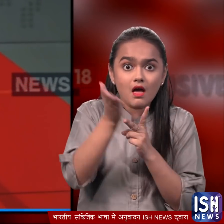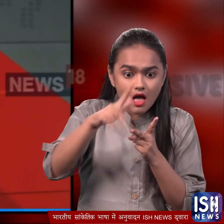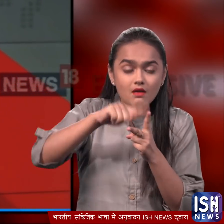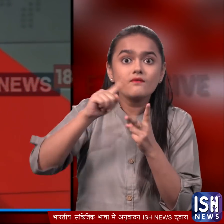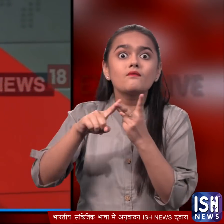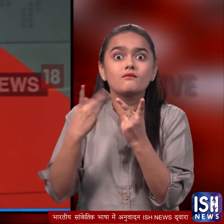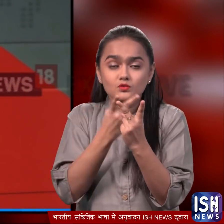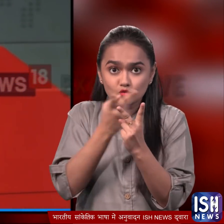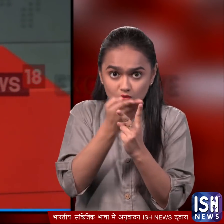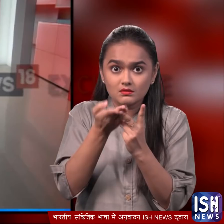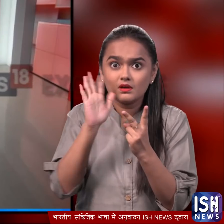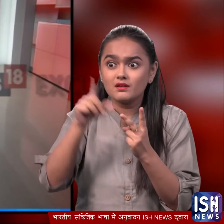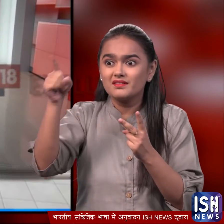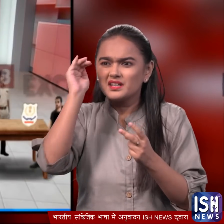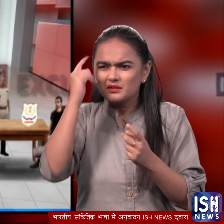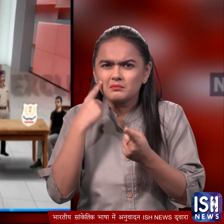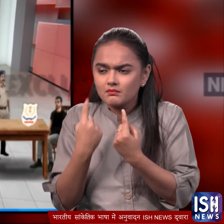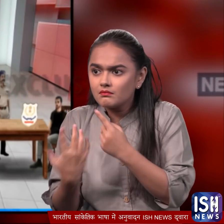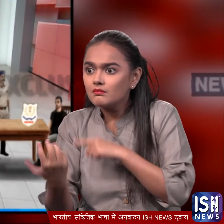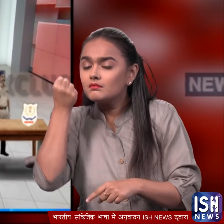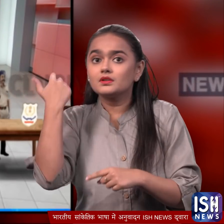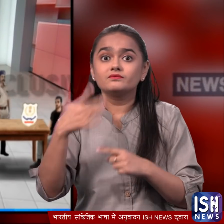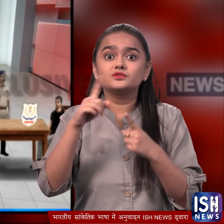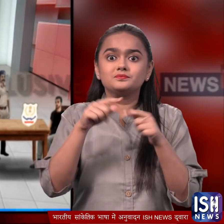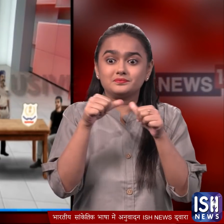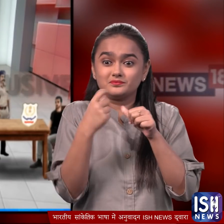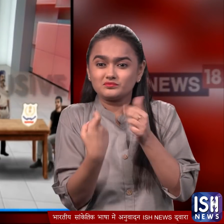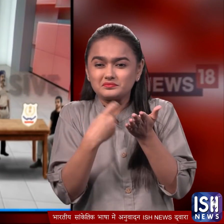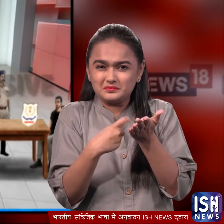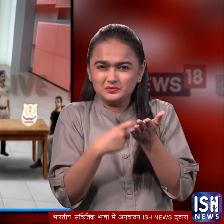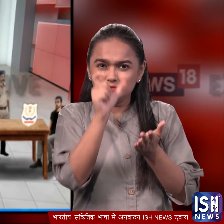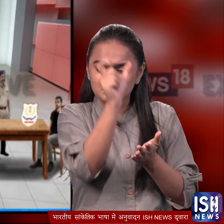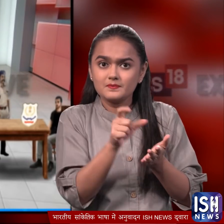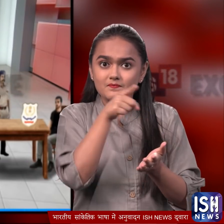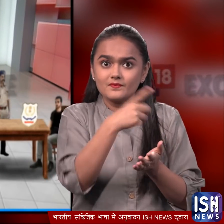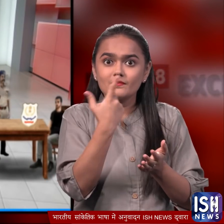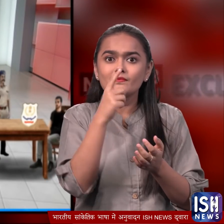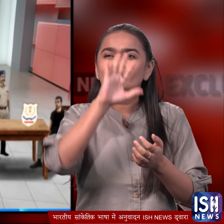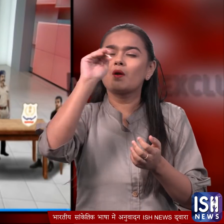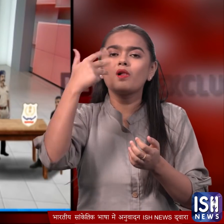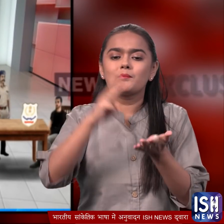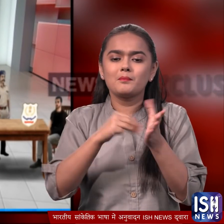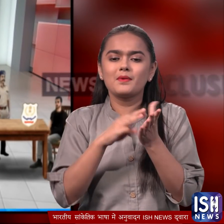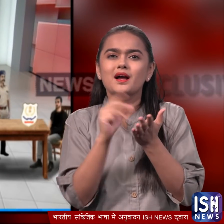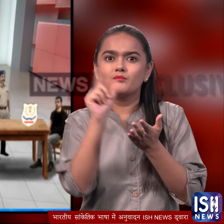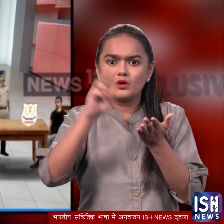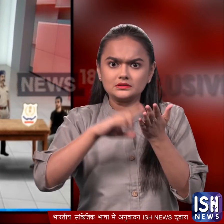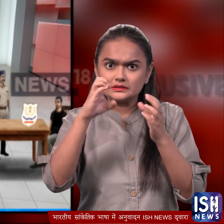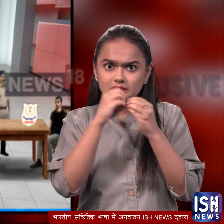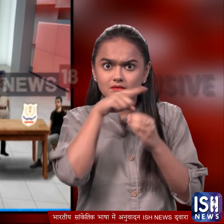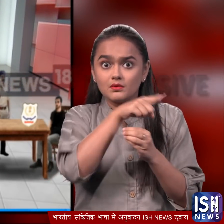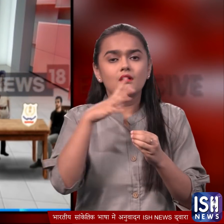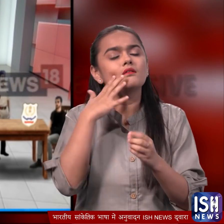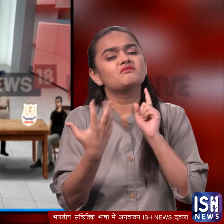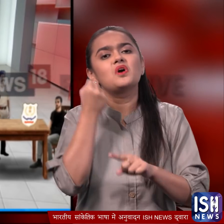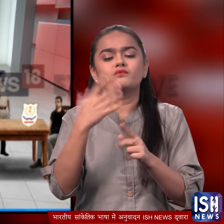18 के दिवाकर सिंह की रिपोर्ट के मुताबिक गिरफ्तार ड्रग्स तस्कर अजय राजू सिर्फ उर्फ मामू के पूछताछ में एनसीबी को इन दोनों